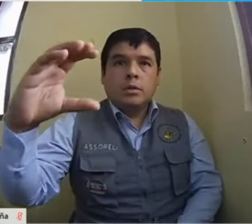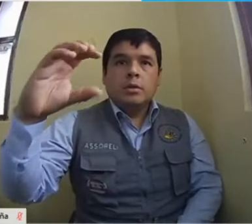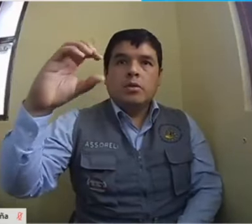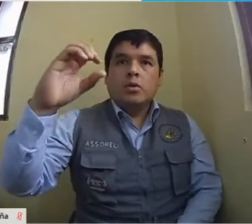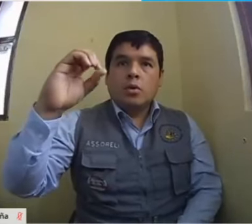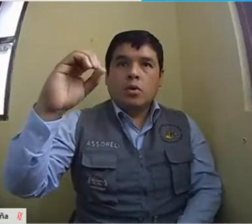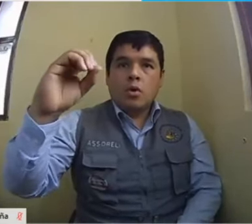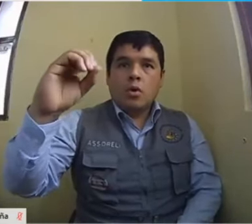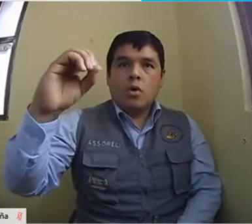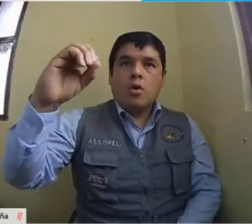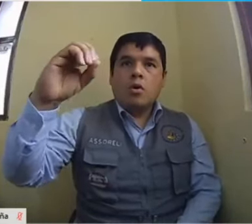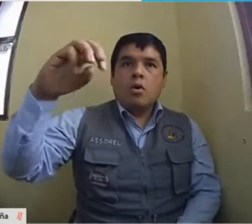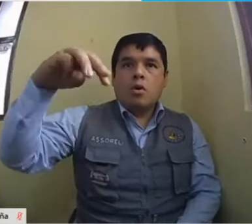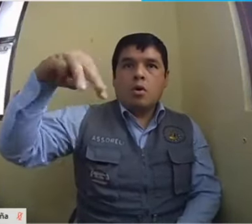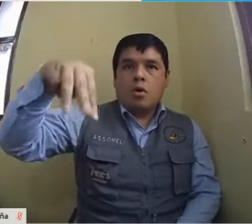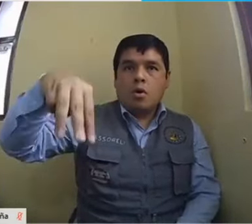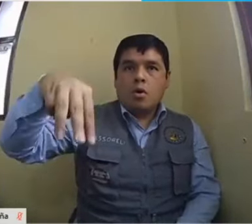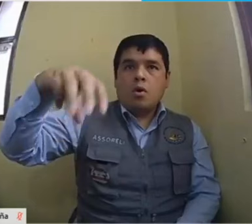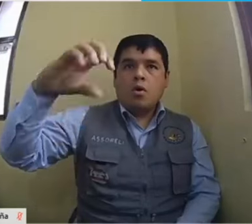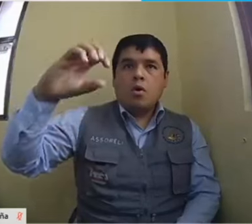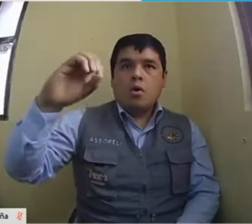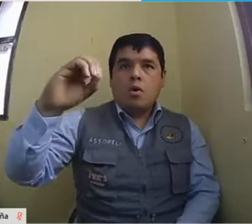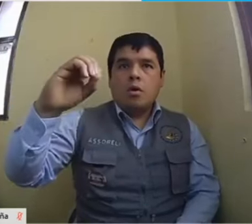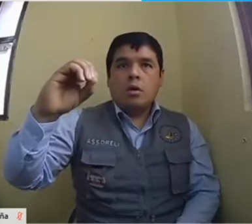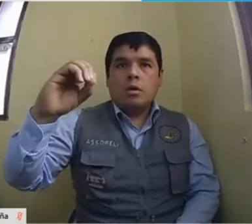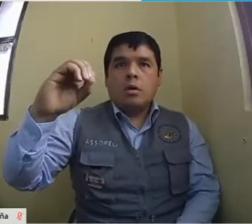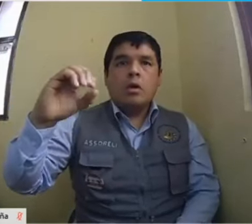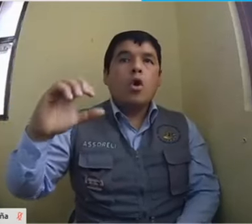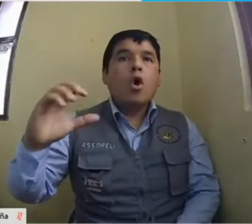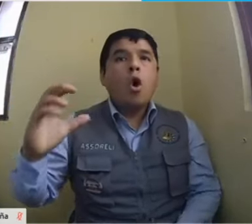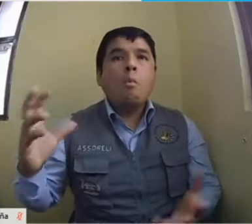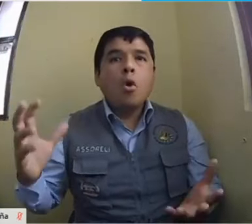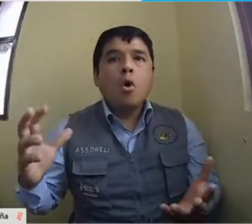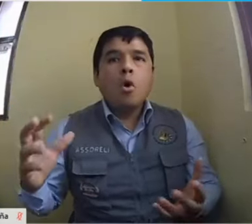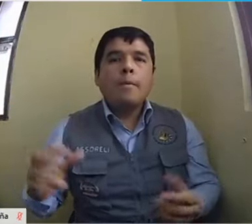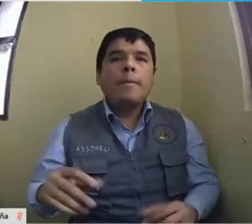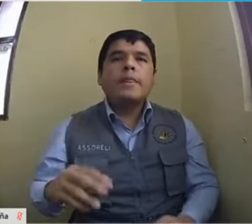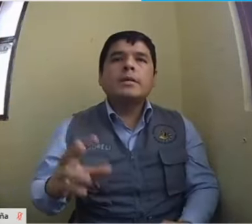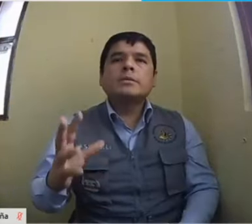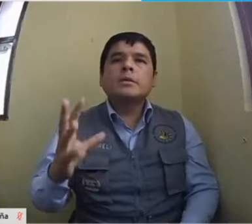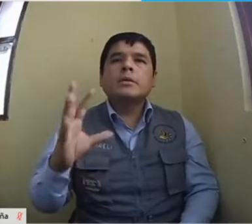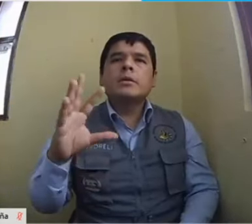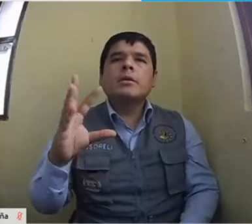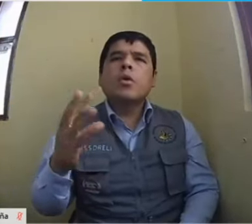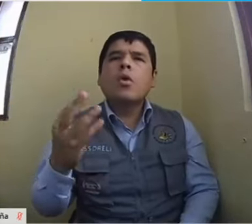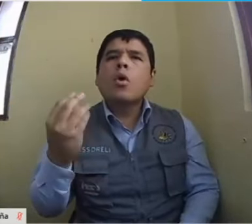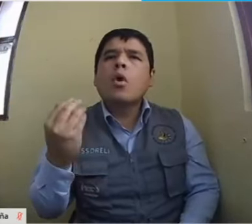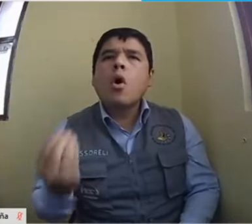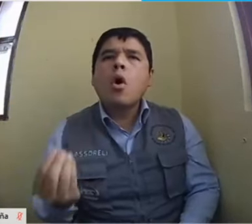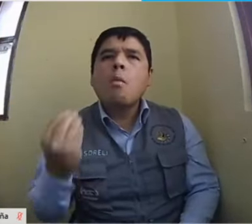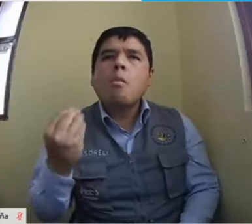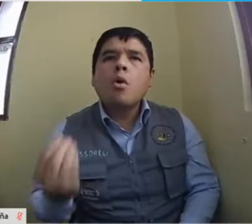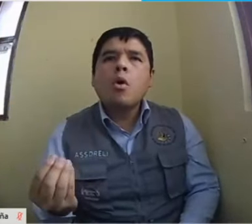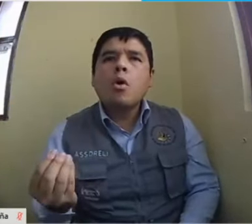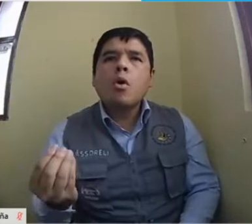Entonces, esa es la seña de pregunta. La pregunta ¿cómo? Para preguntar cómo es